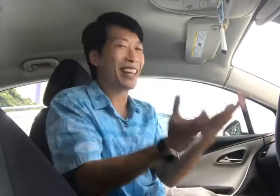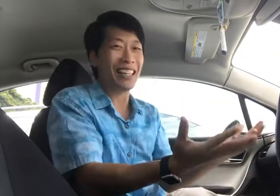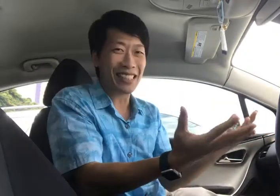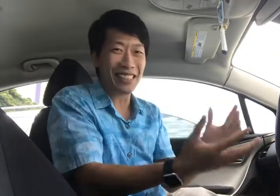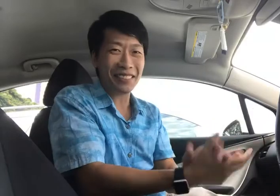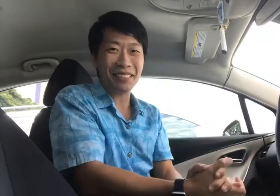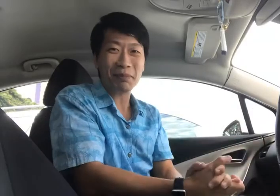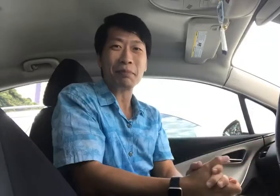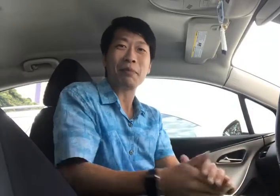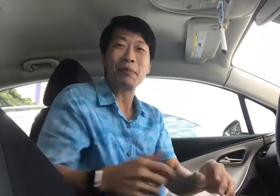新しい。